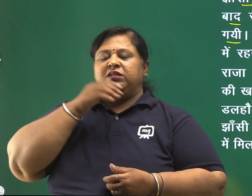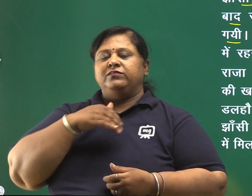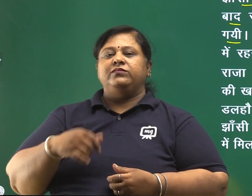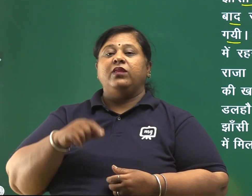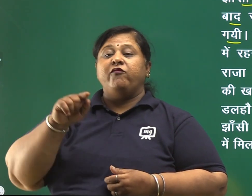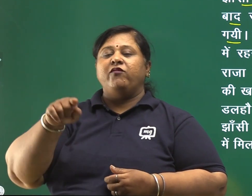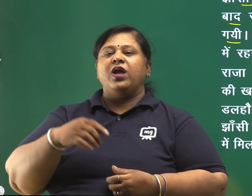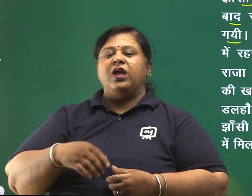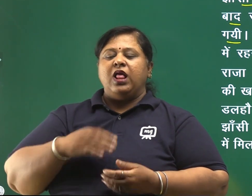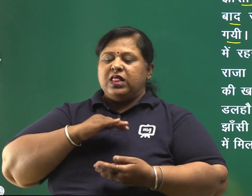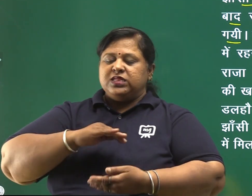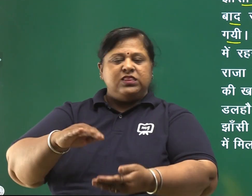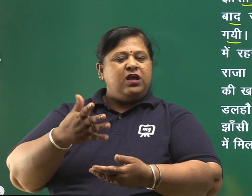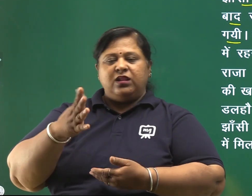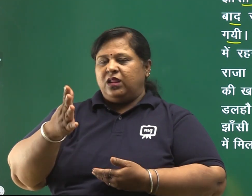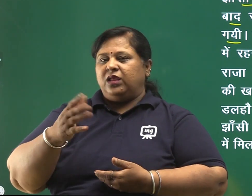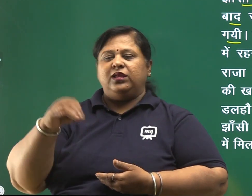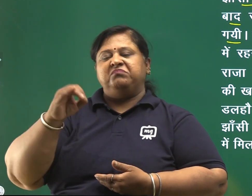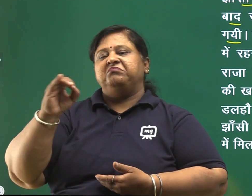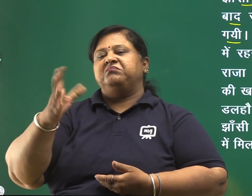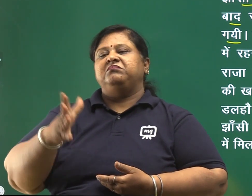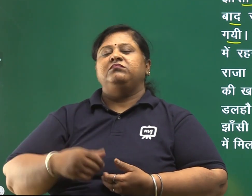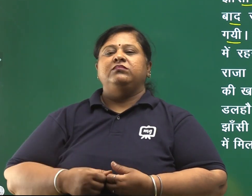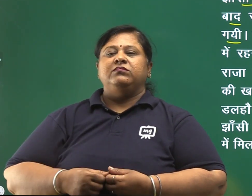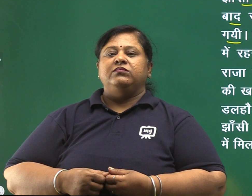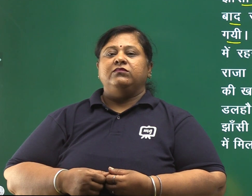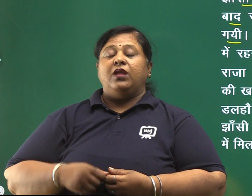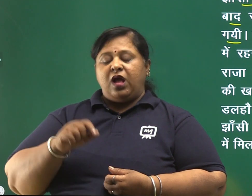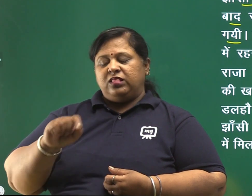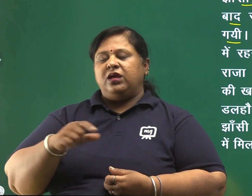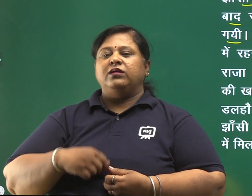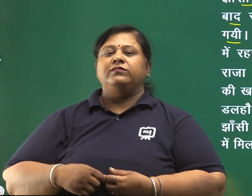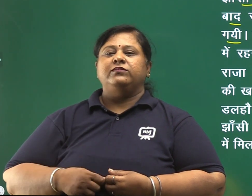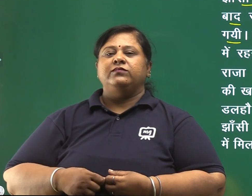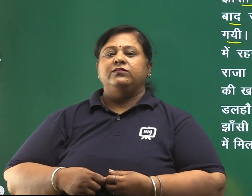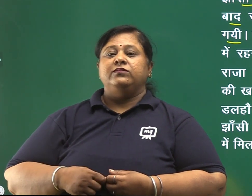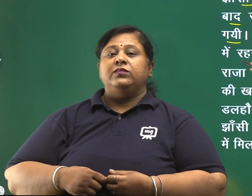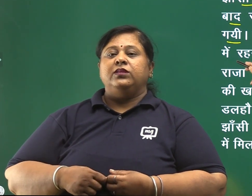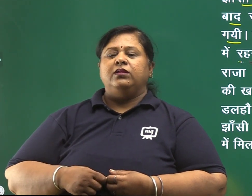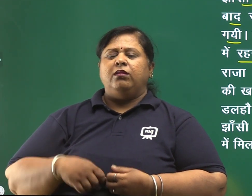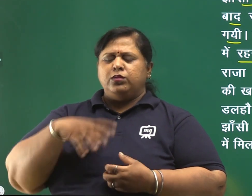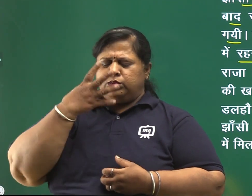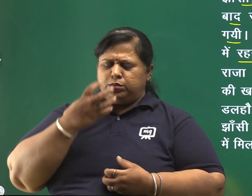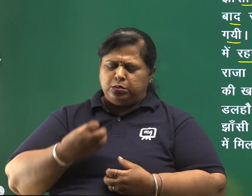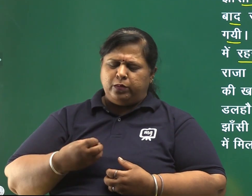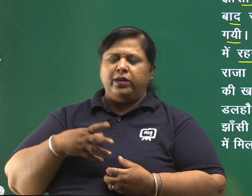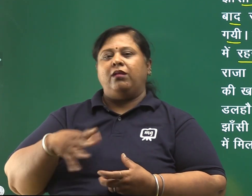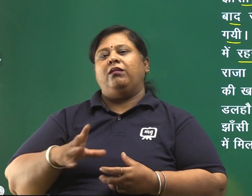वह निसंतान थी, अतः शोक में रहने लगी।